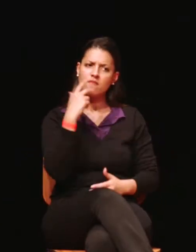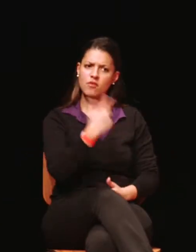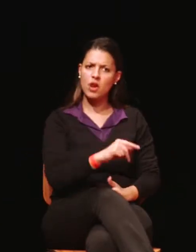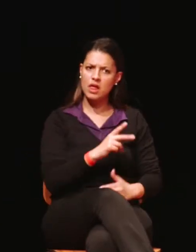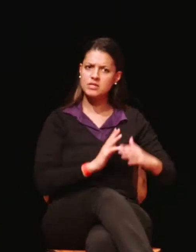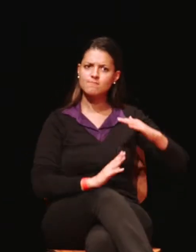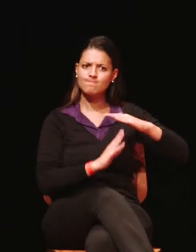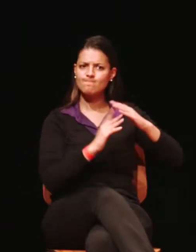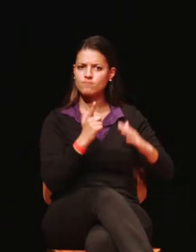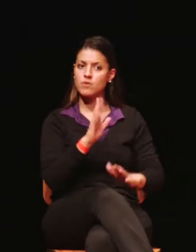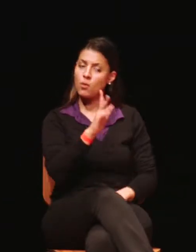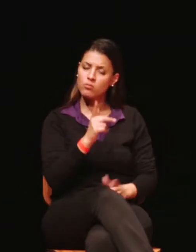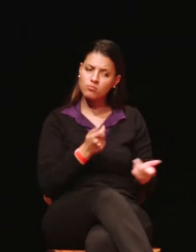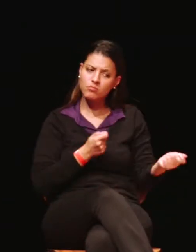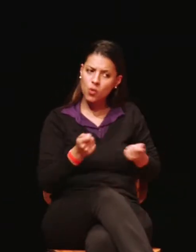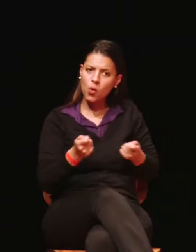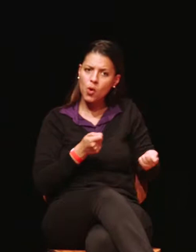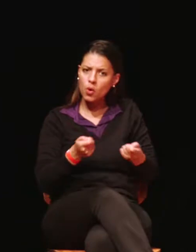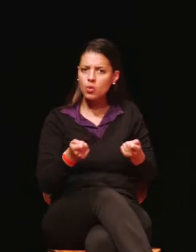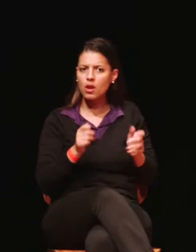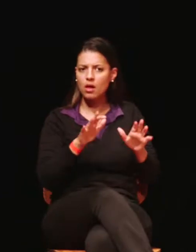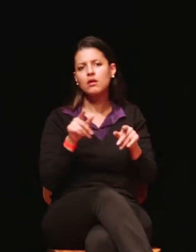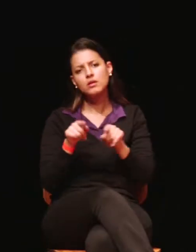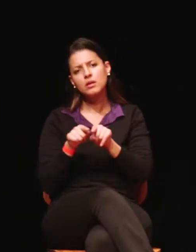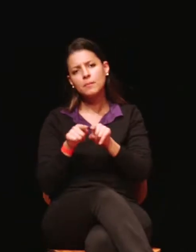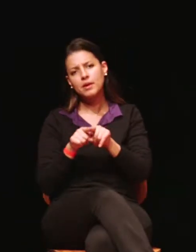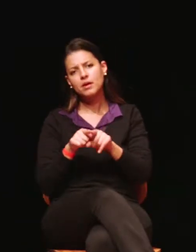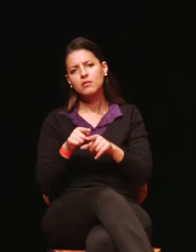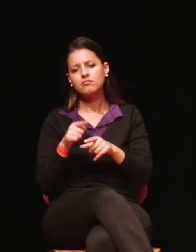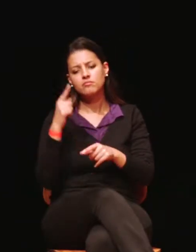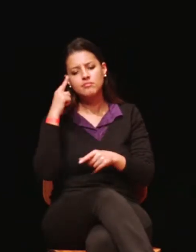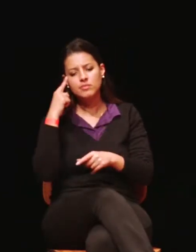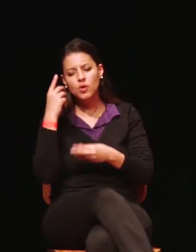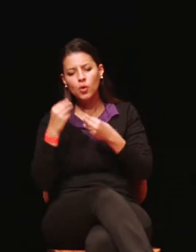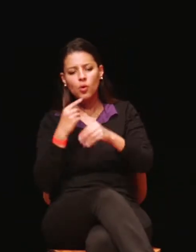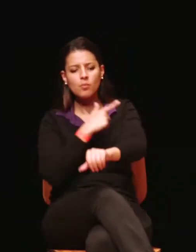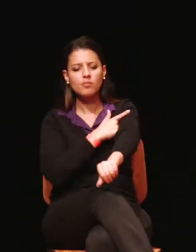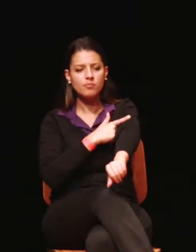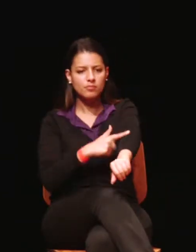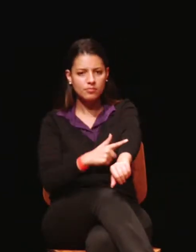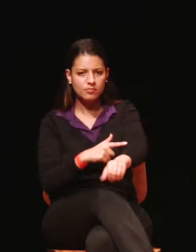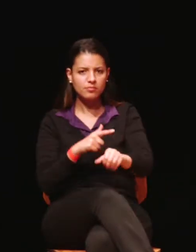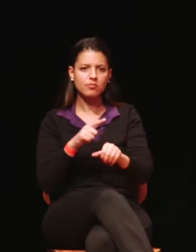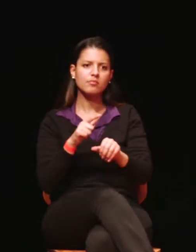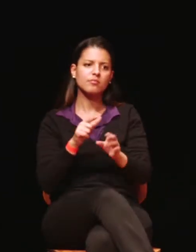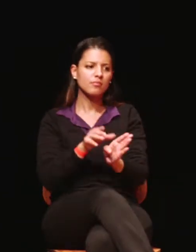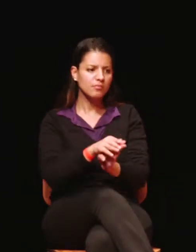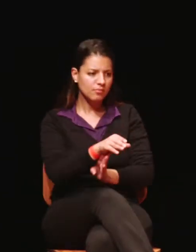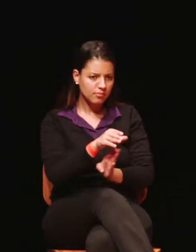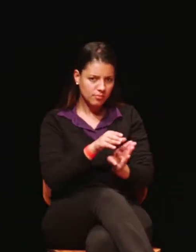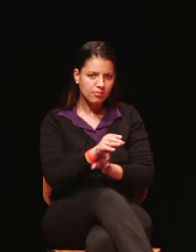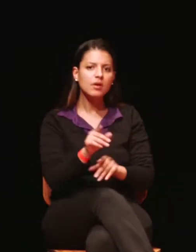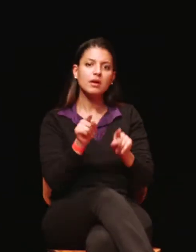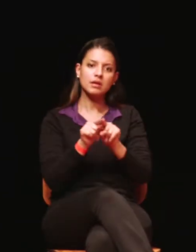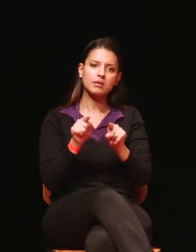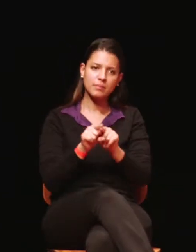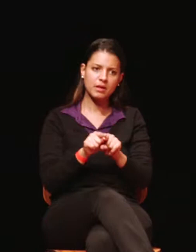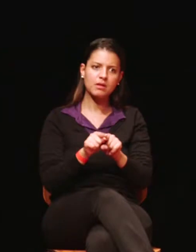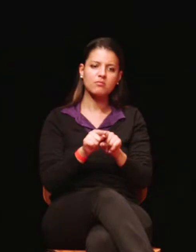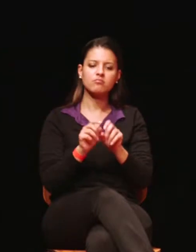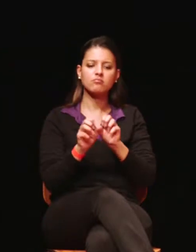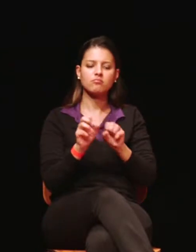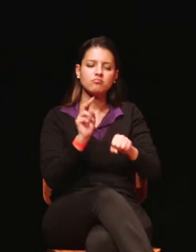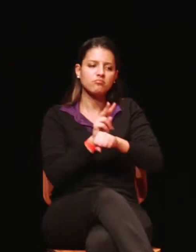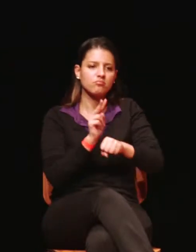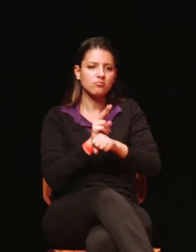mas sim controlada, mediada pelo ideal de disciplina e pelo governo cristão da família.